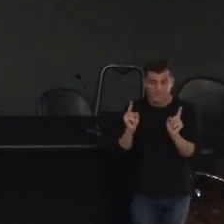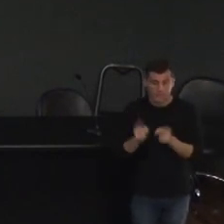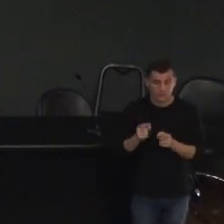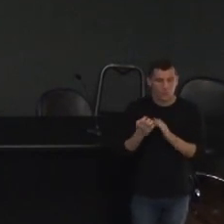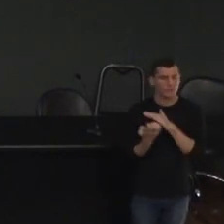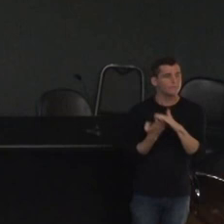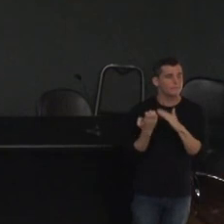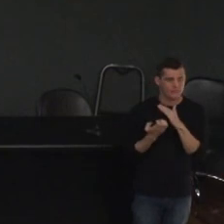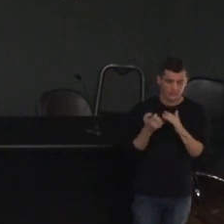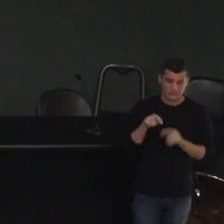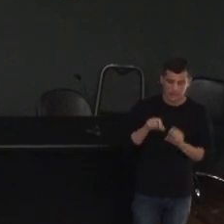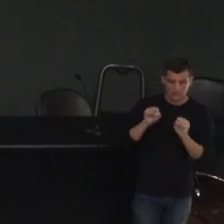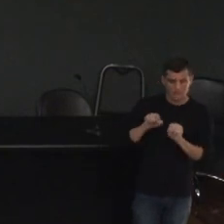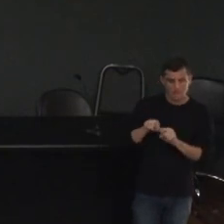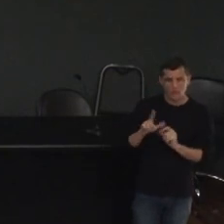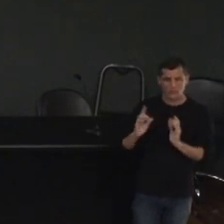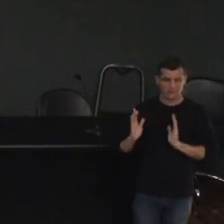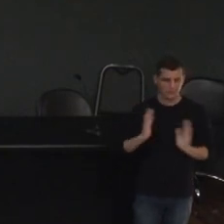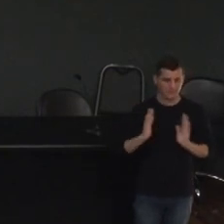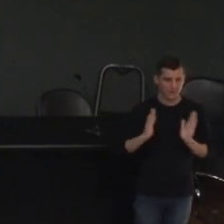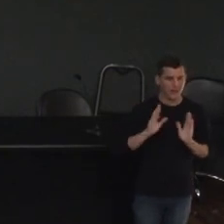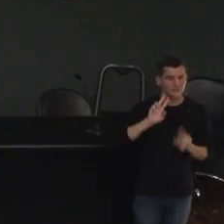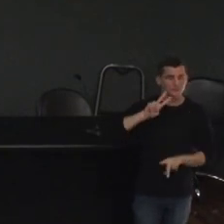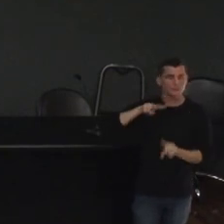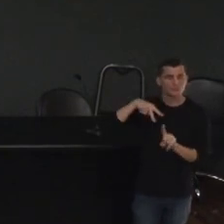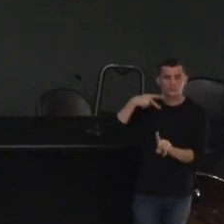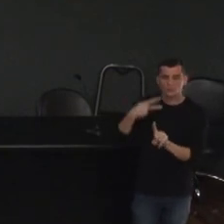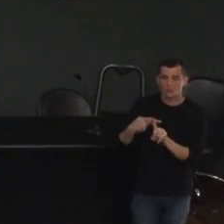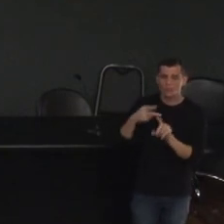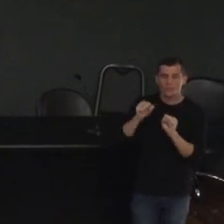em dobro não é o caso da Assembleia